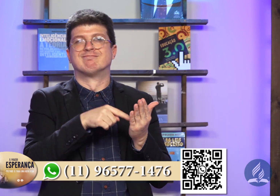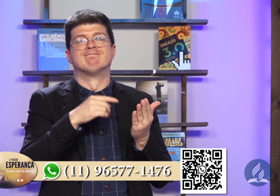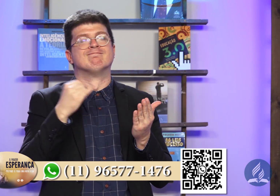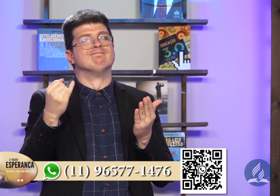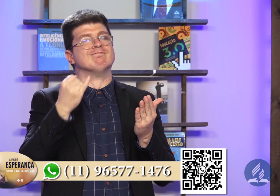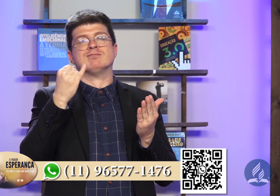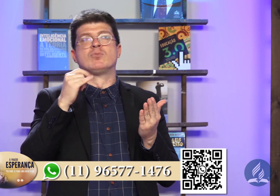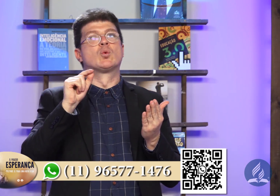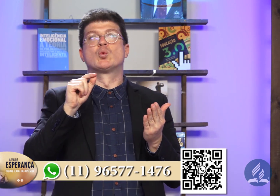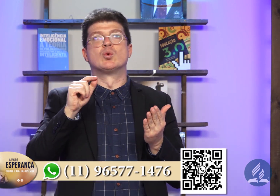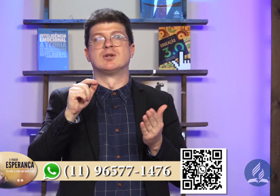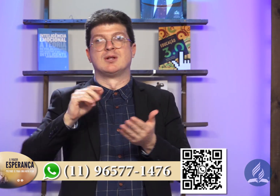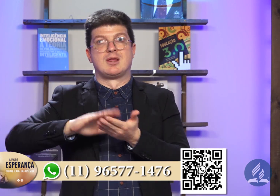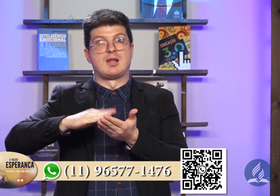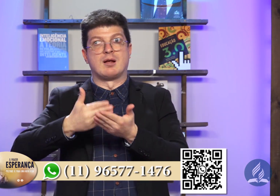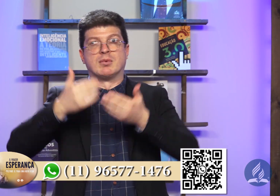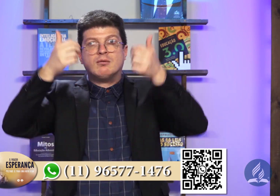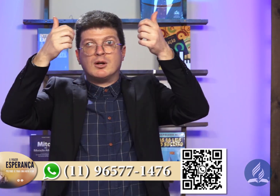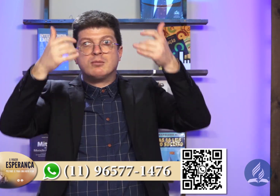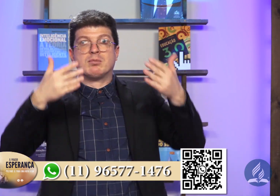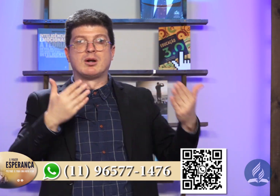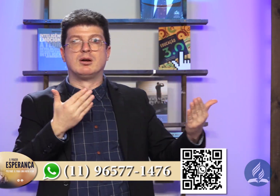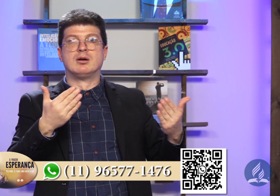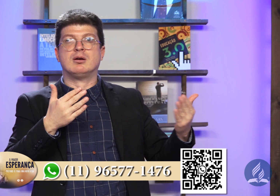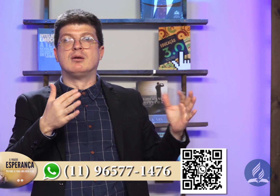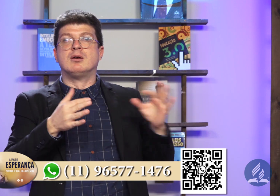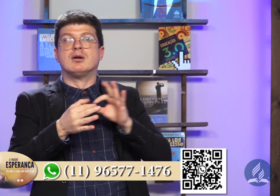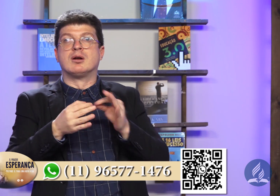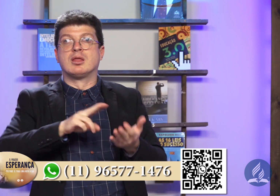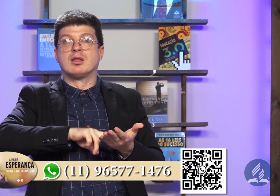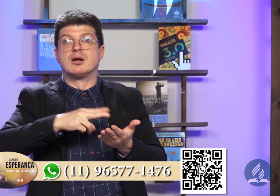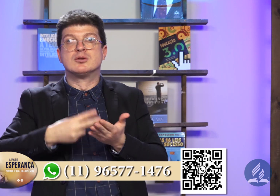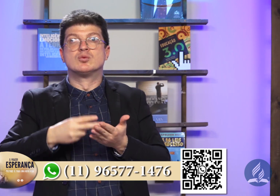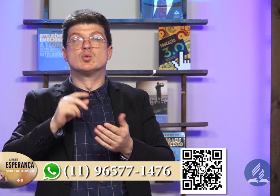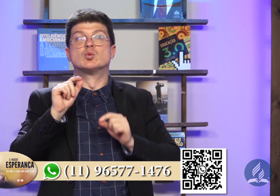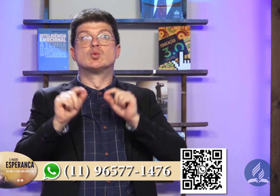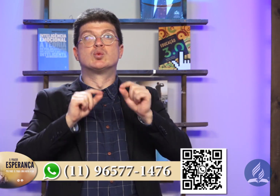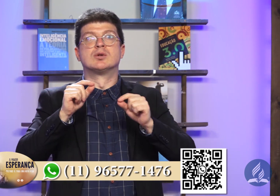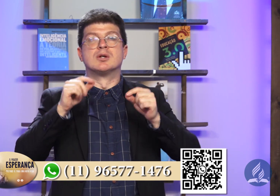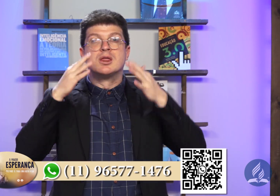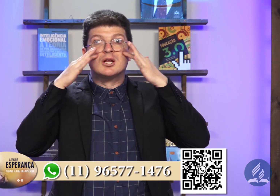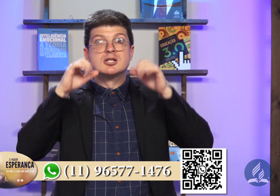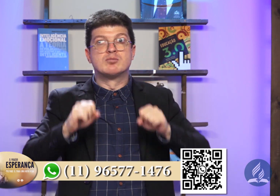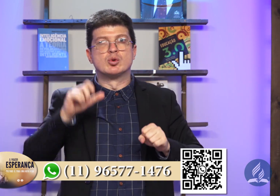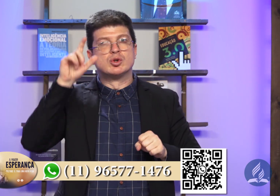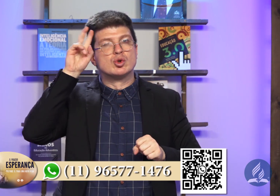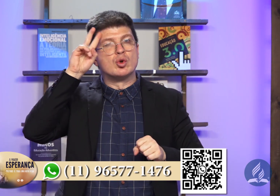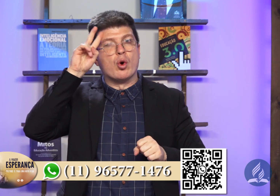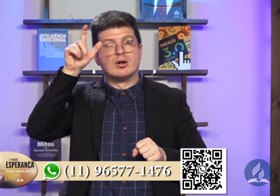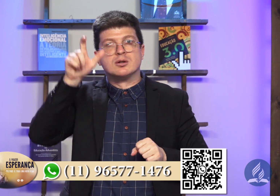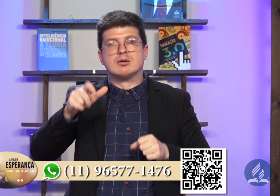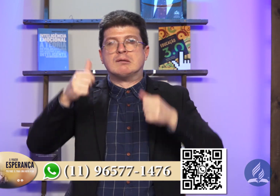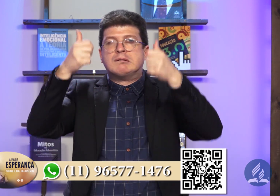E eles vão gostar bastante. Tem livro, tem a parte em Libras, tem os